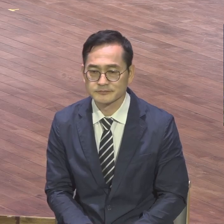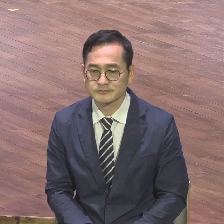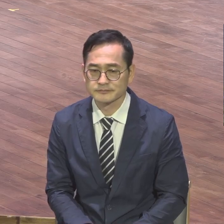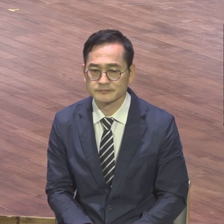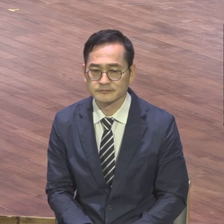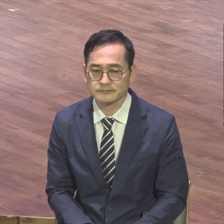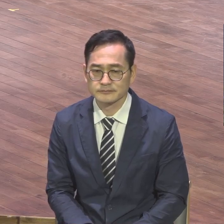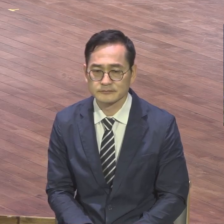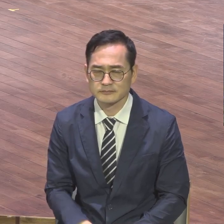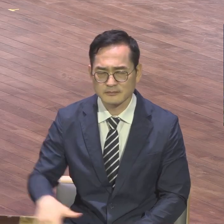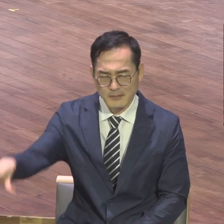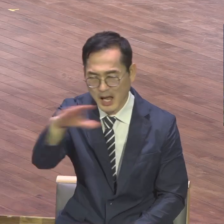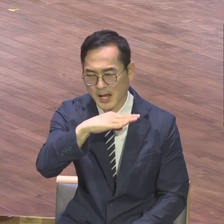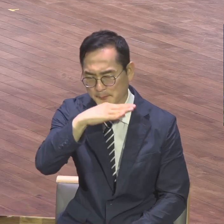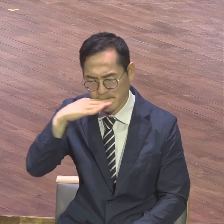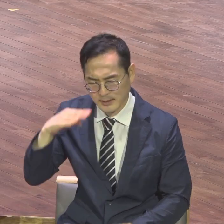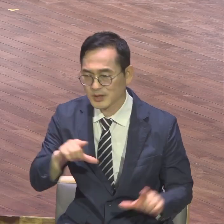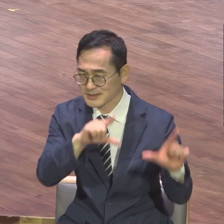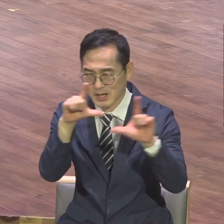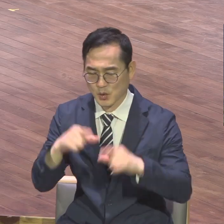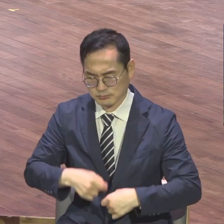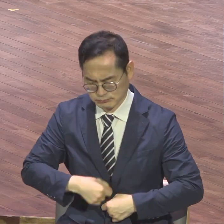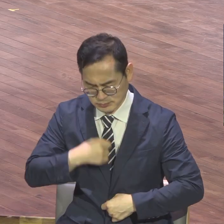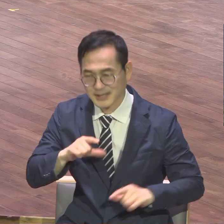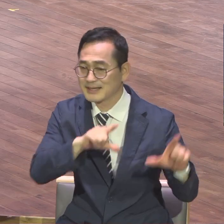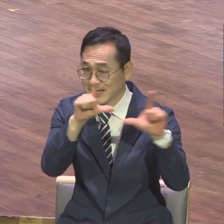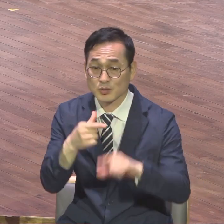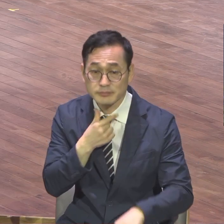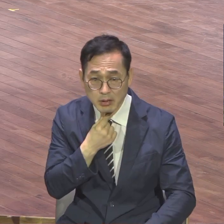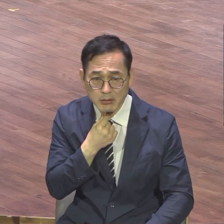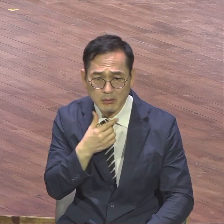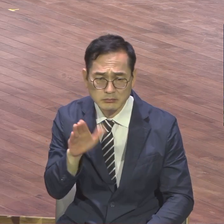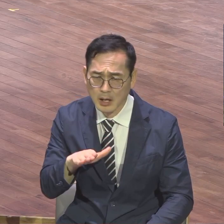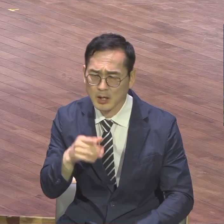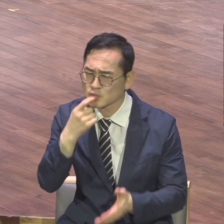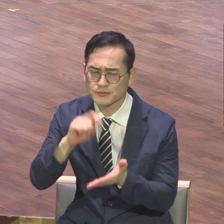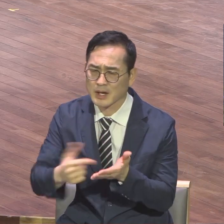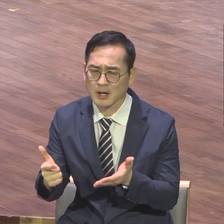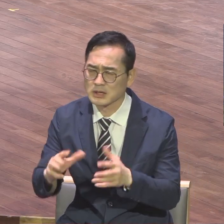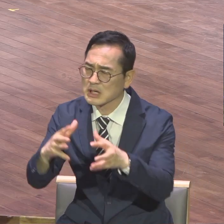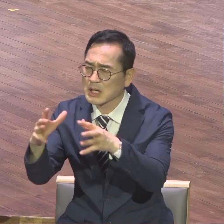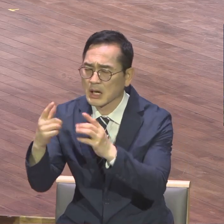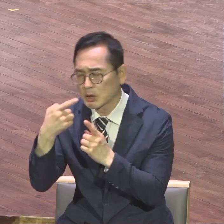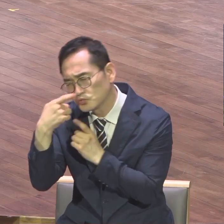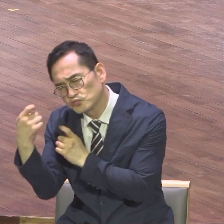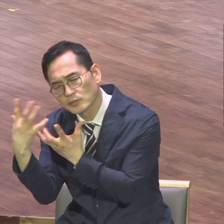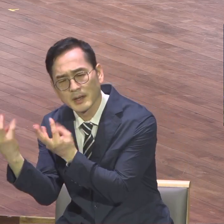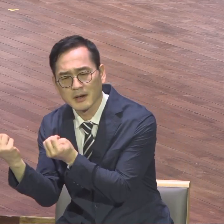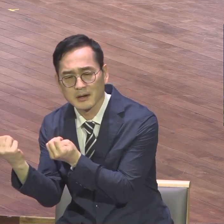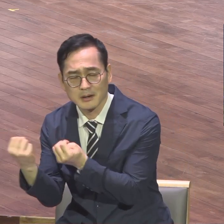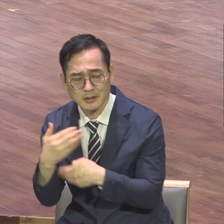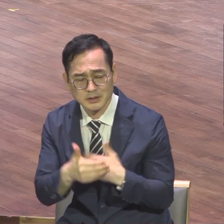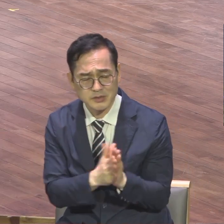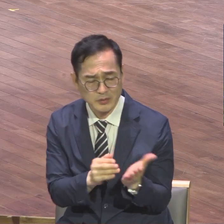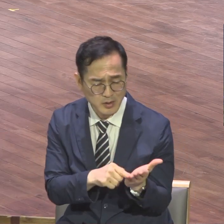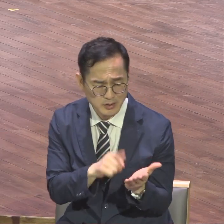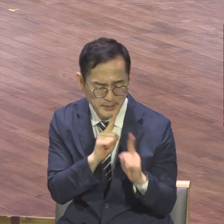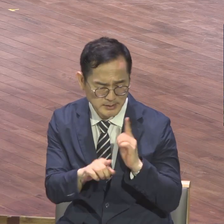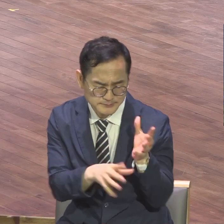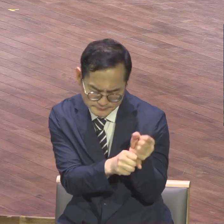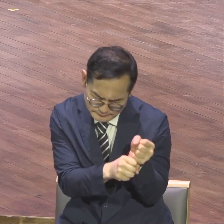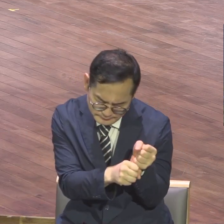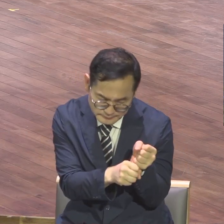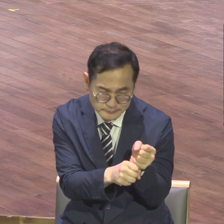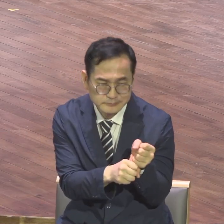싶습니까? 안 됩니다 그게. 그래서 우리가 언약을 올바로 전달하고 견고한 그리스도의 망대를